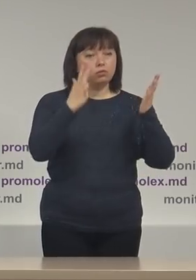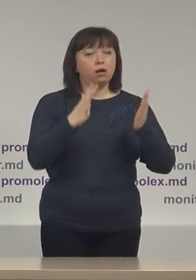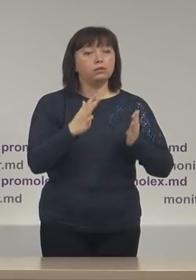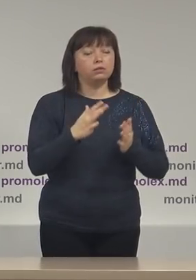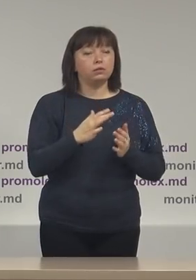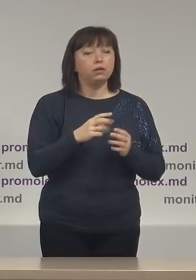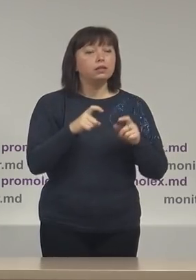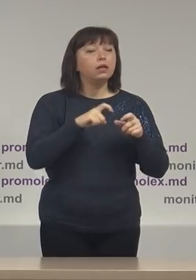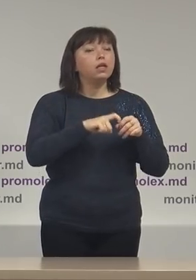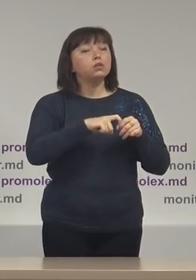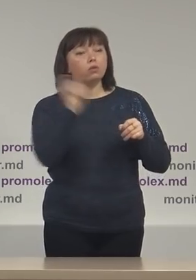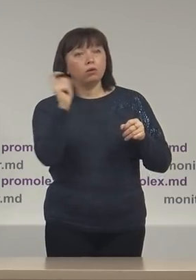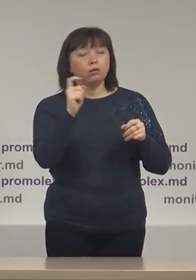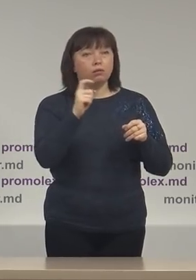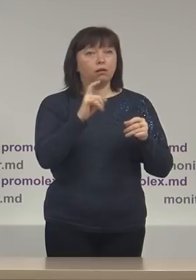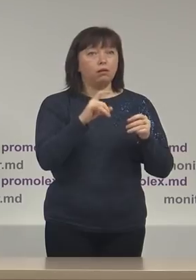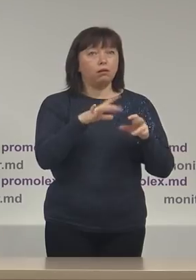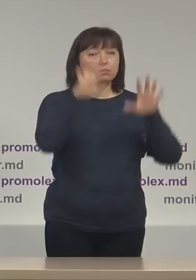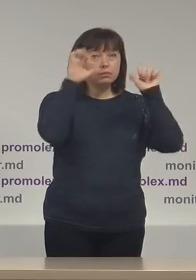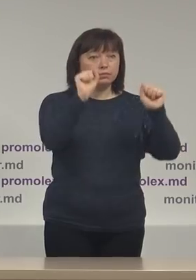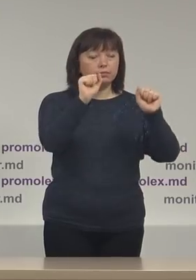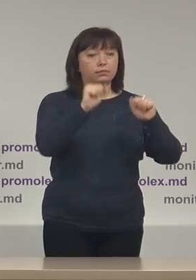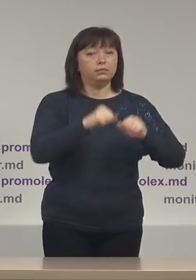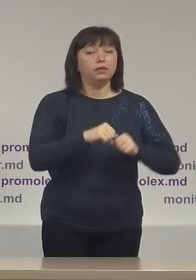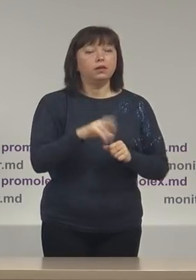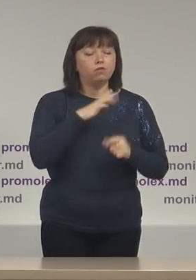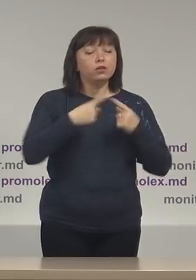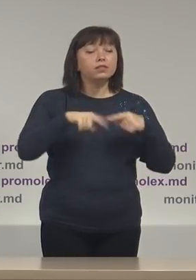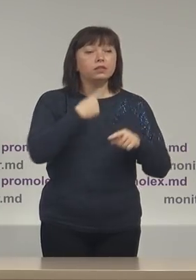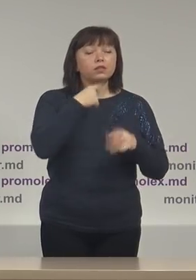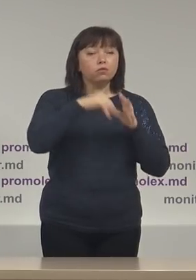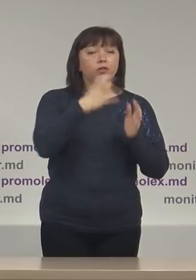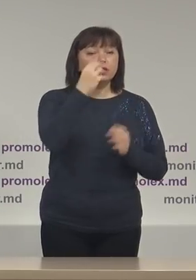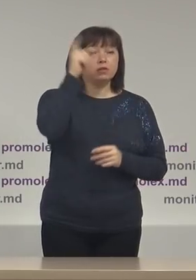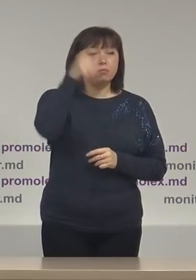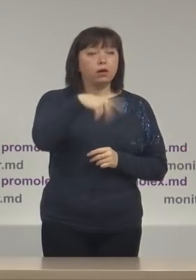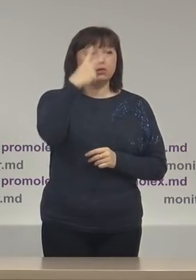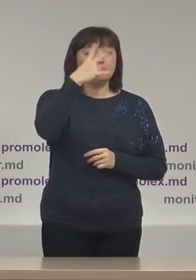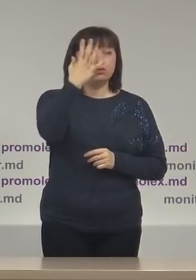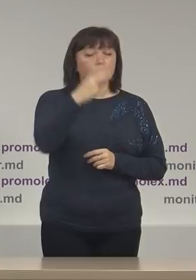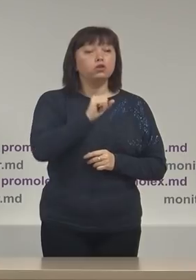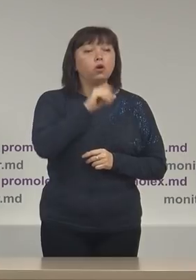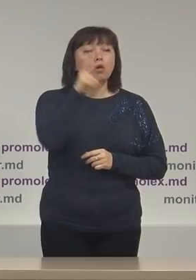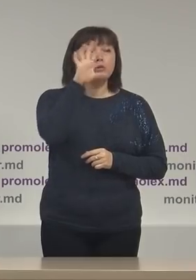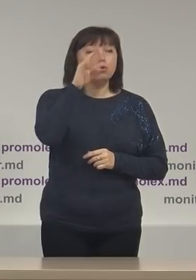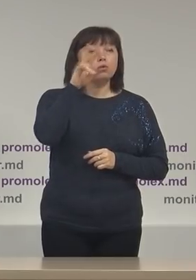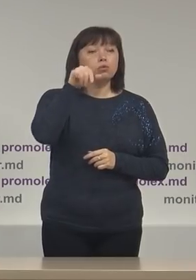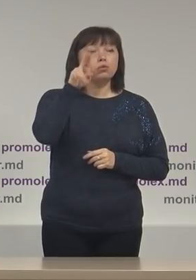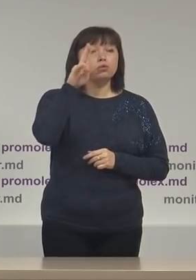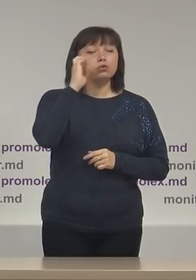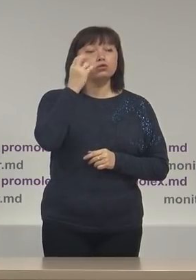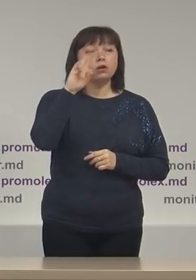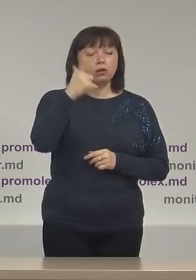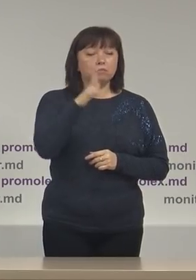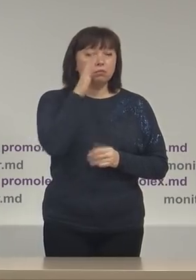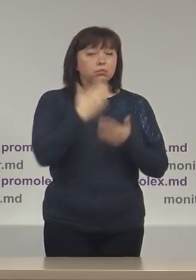de deconectare a energiei electrice, secția de votare 13/25, Dondușeni, Târnova, pentru o perioadă